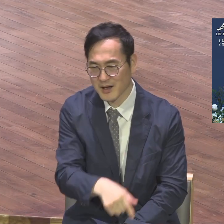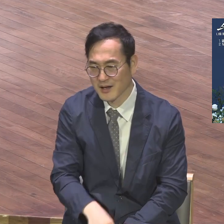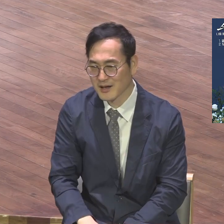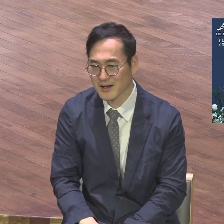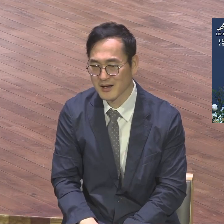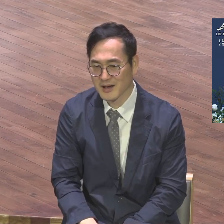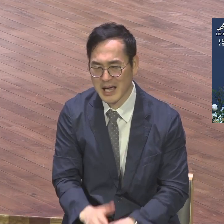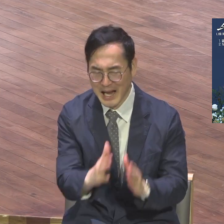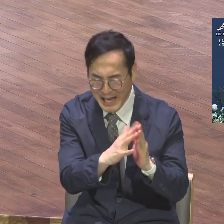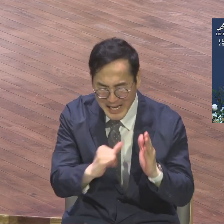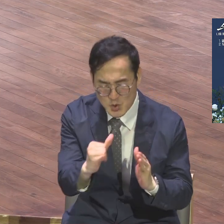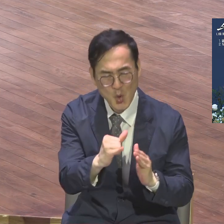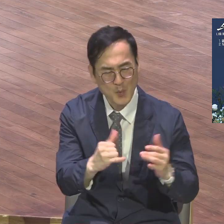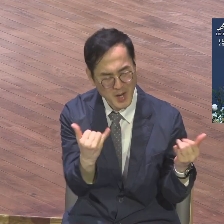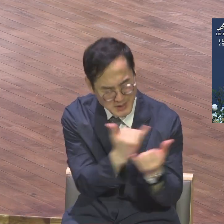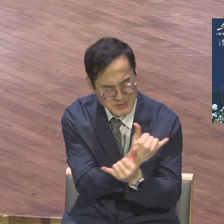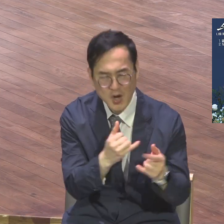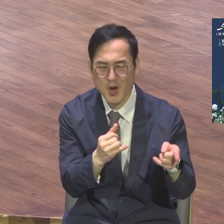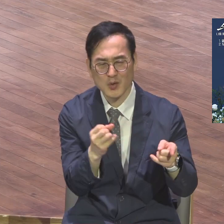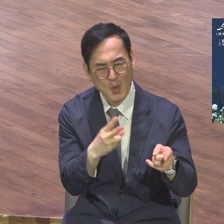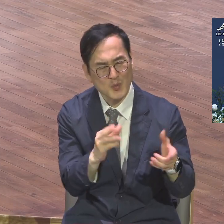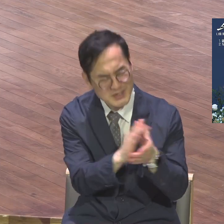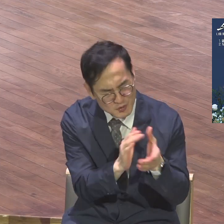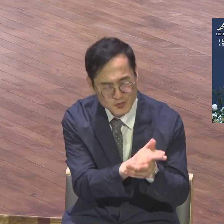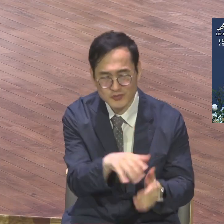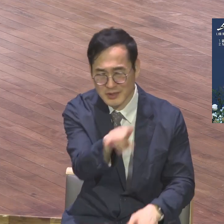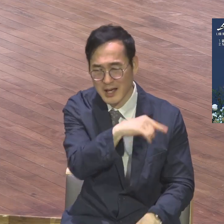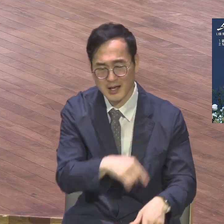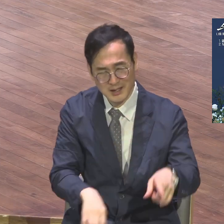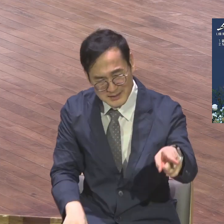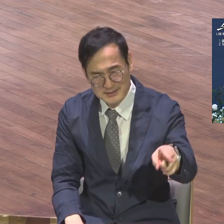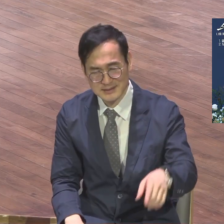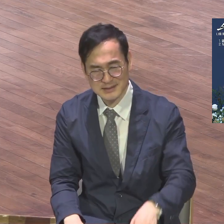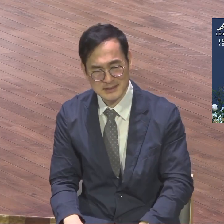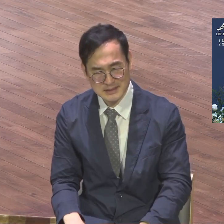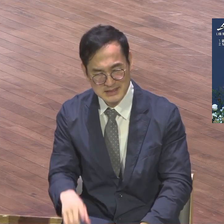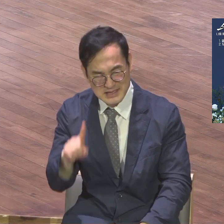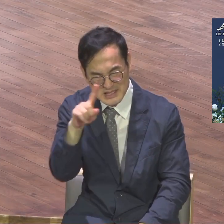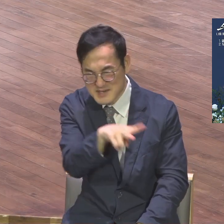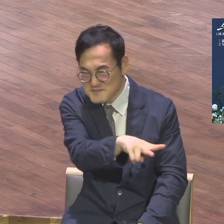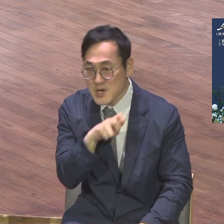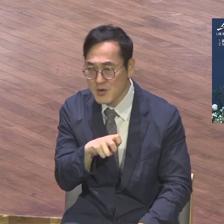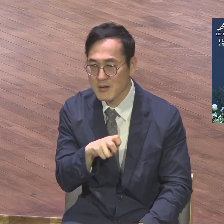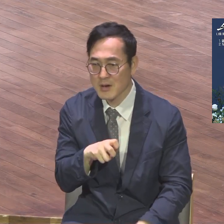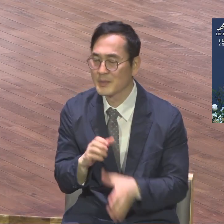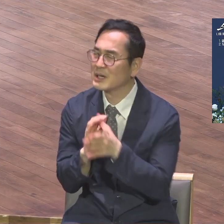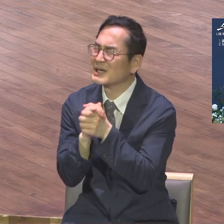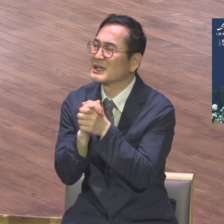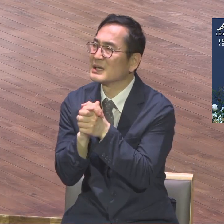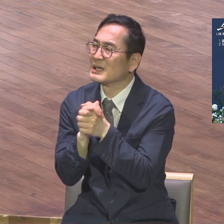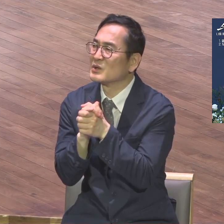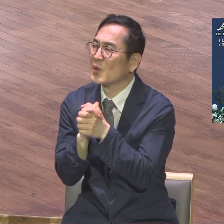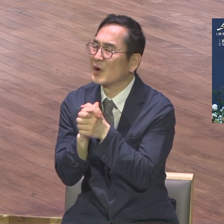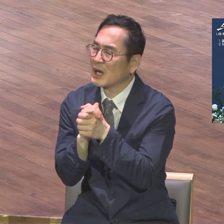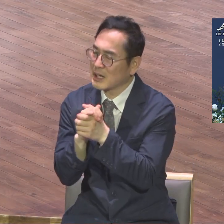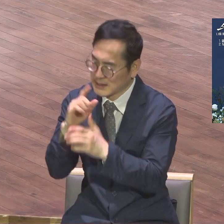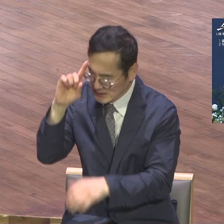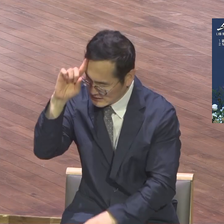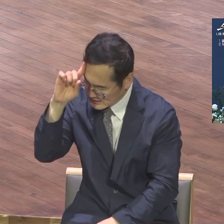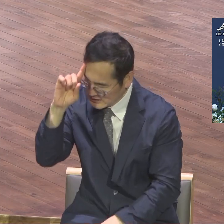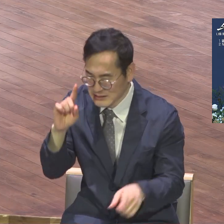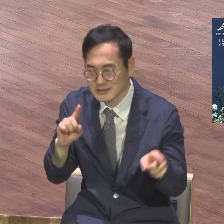가족이든 친척이든 성도든 이웃이든 누구든 지구상에 한 미라도 있으면 기도 안 됩니다. 깊은 기도